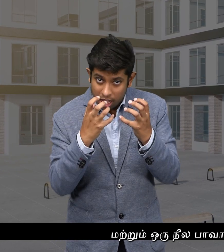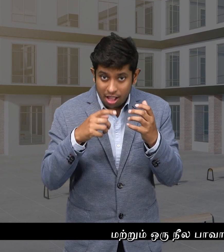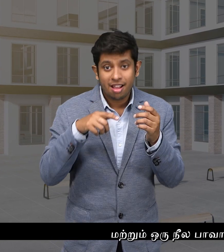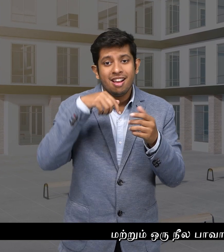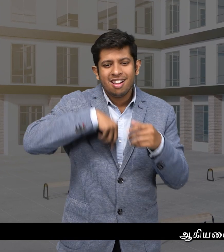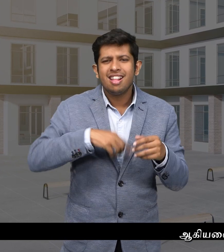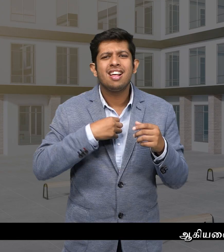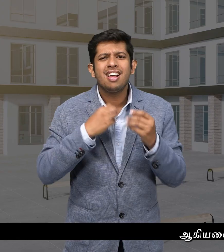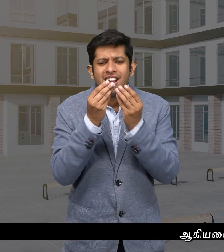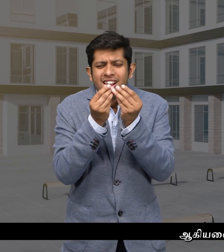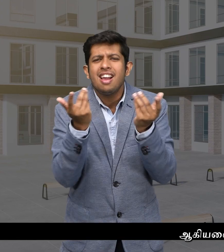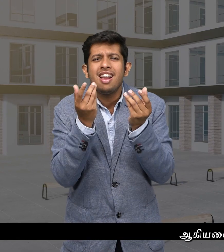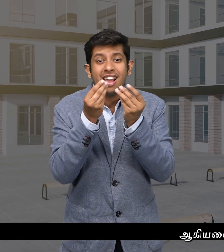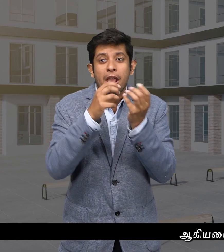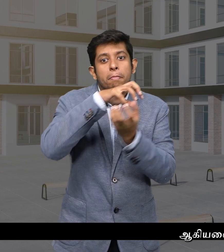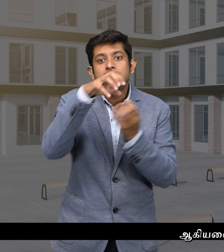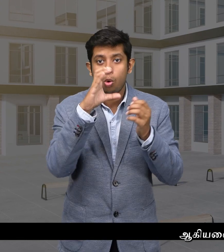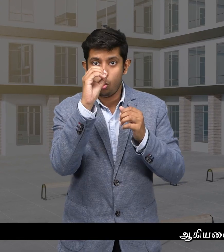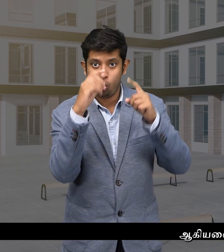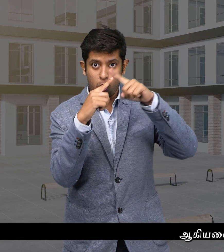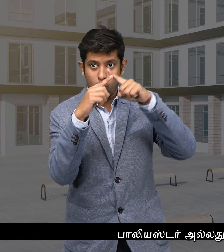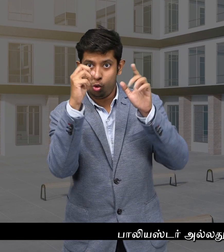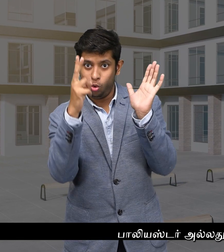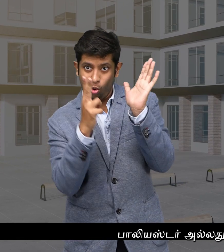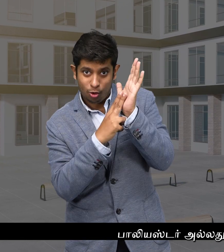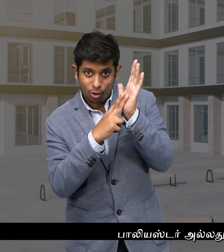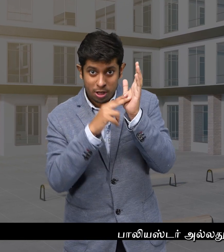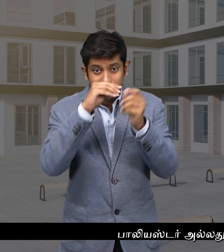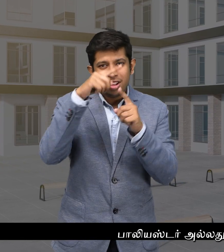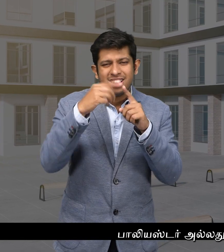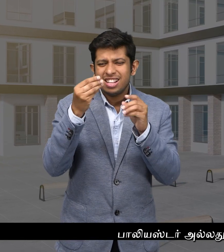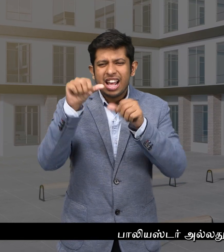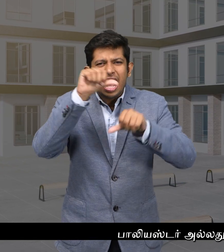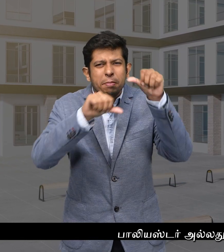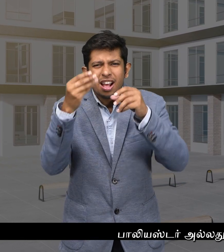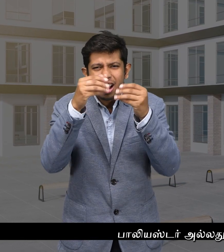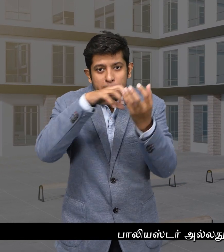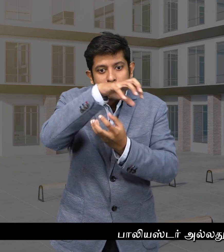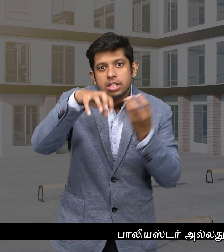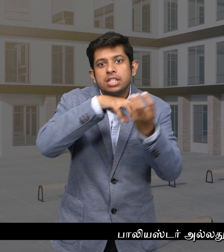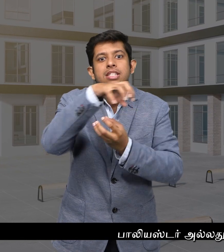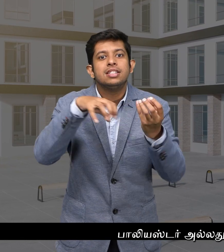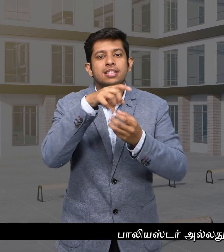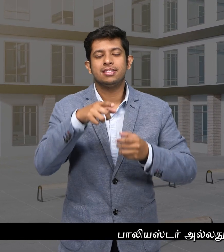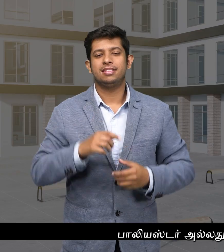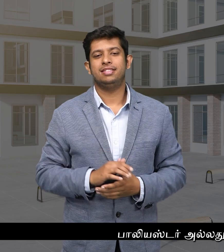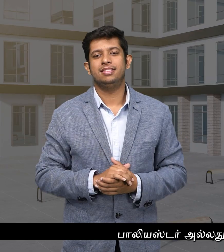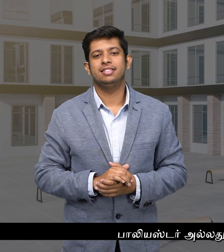ஆகியவை கலந்த பருத்தி, பாலிஸ்டர் அல்லது ரேயான் துணியால் ஆனது.